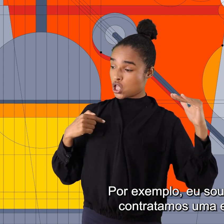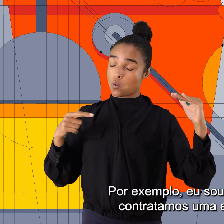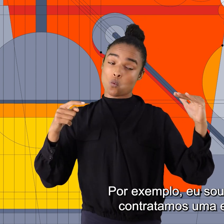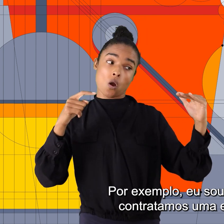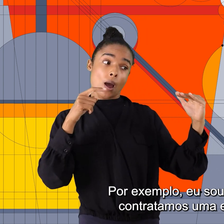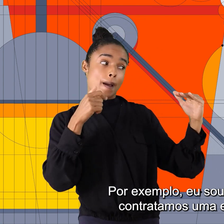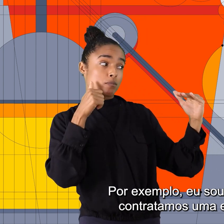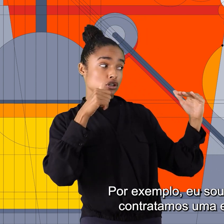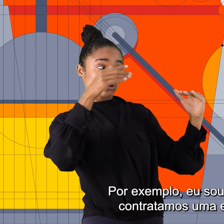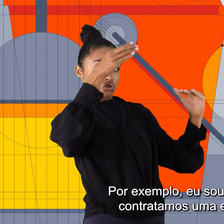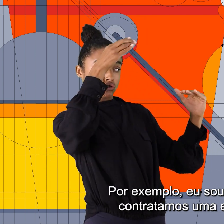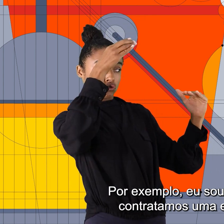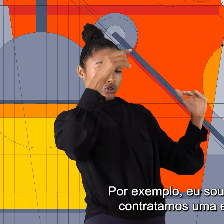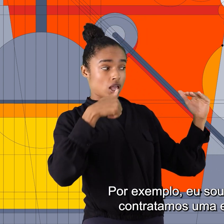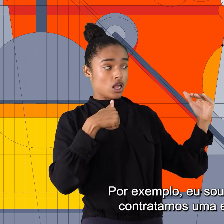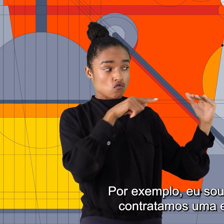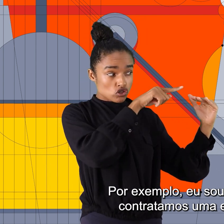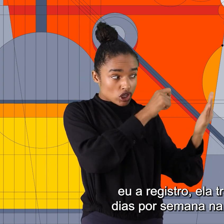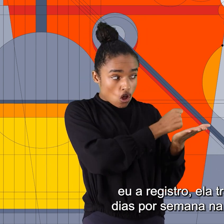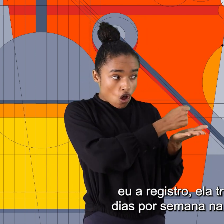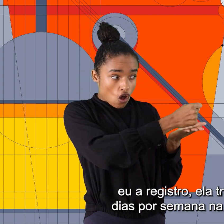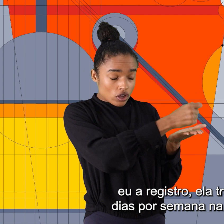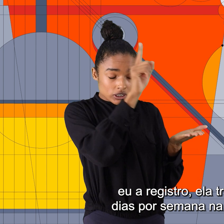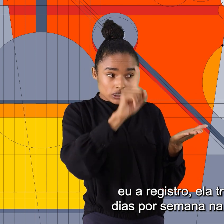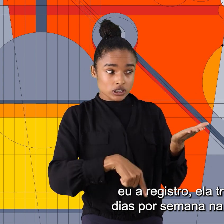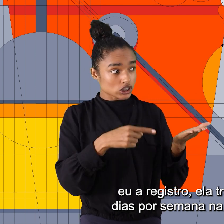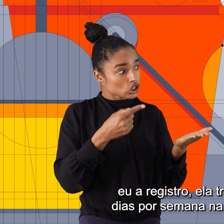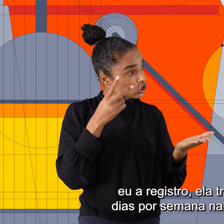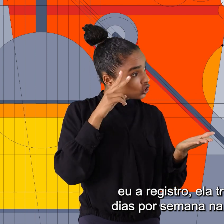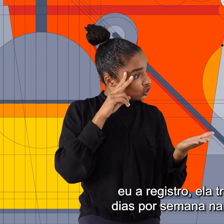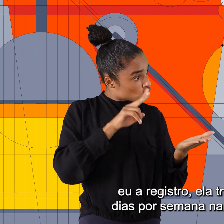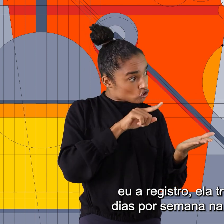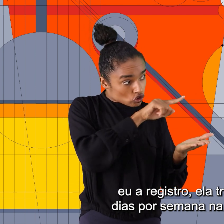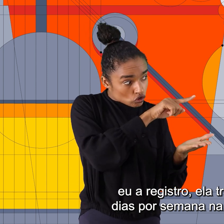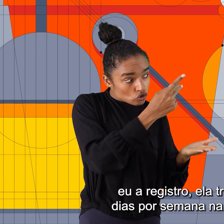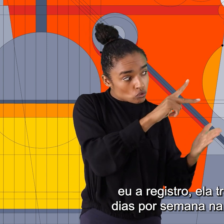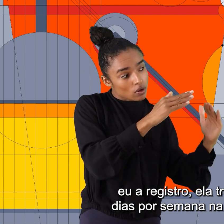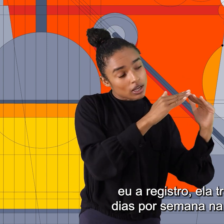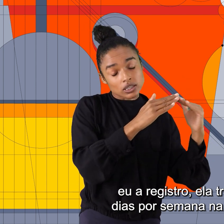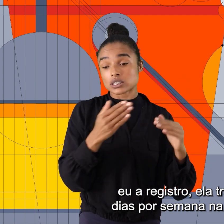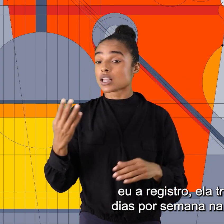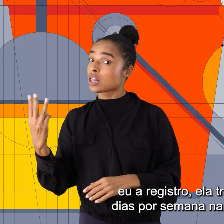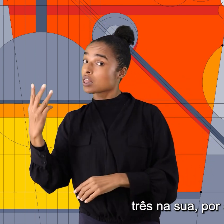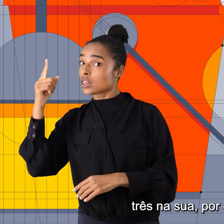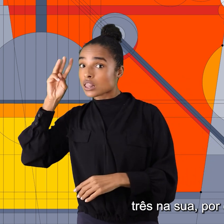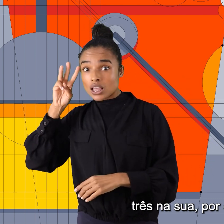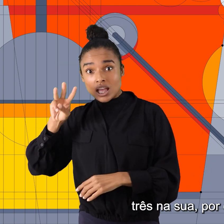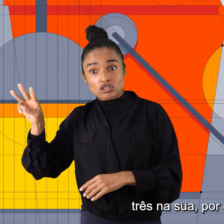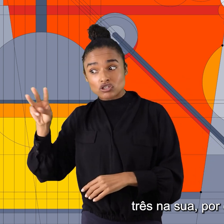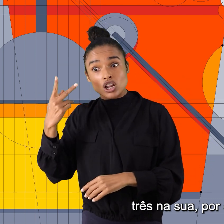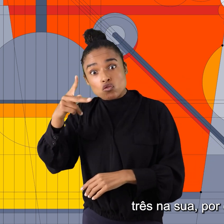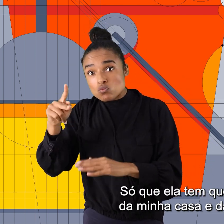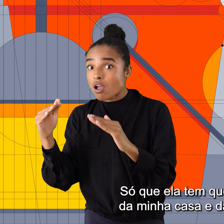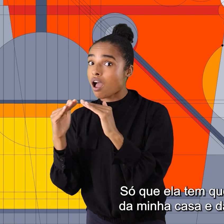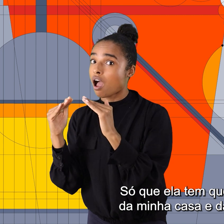sou seu aparente, contratamos uma empregada, eu a registro, ela trabalha 2 dias por semana na minha casa, 3 na sua,